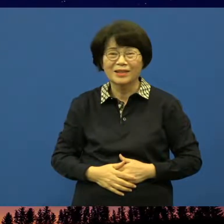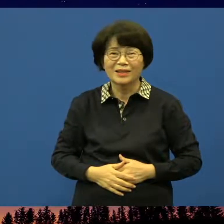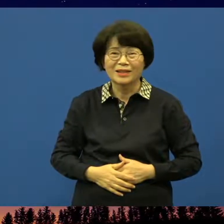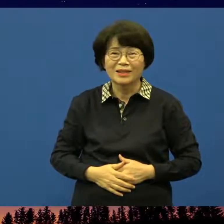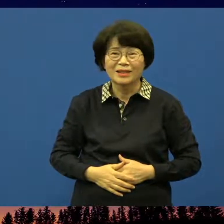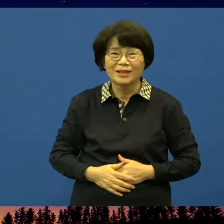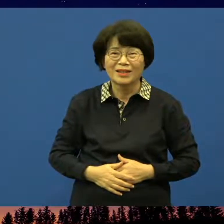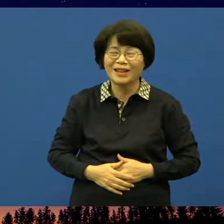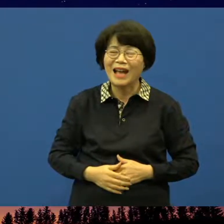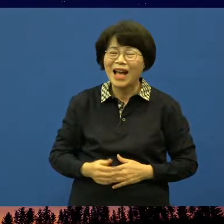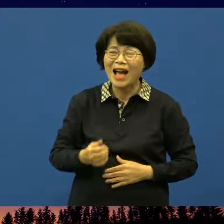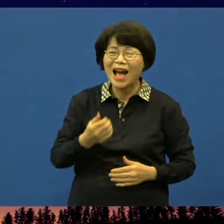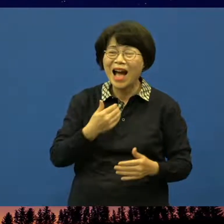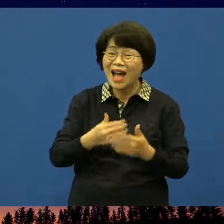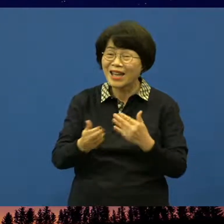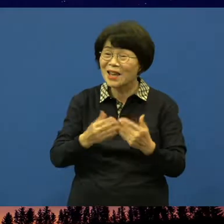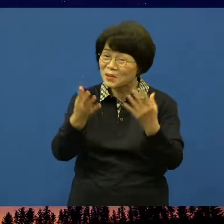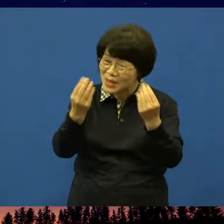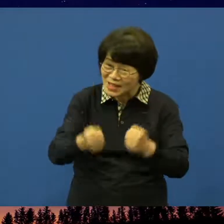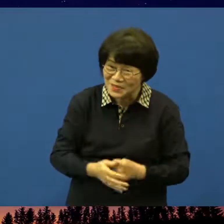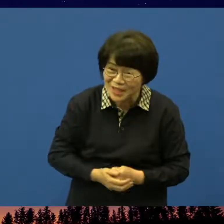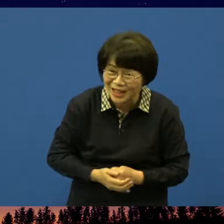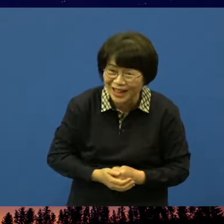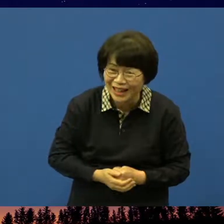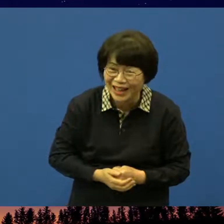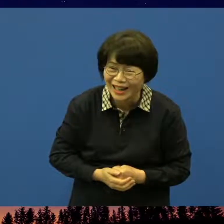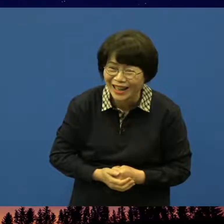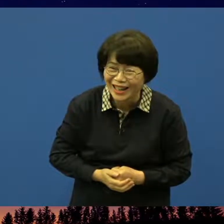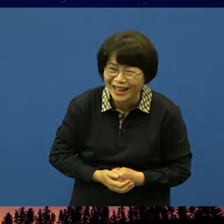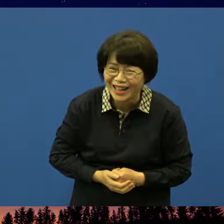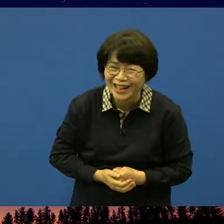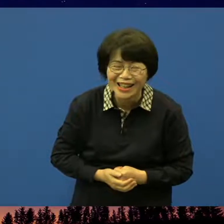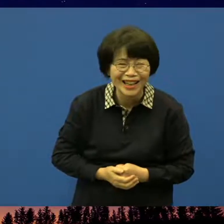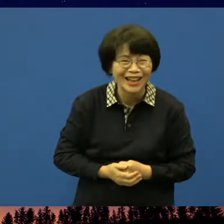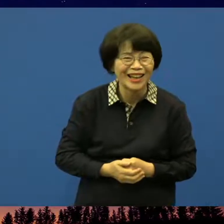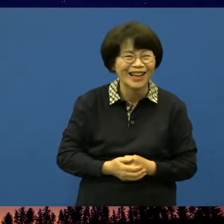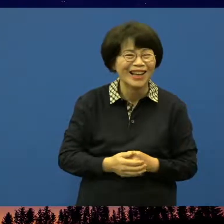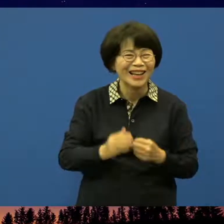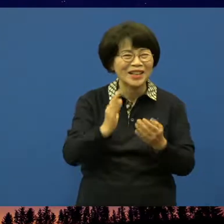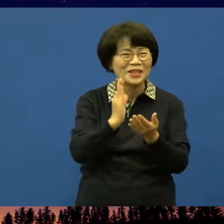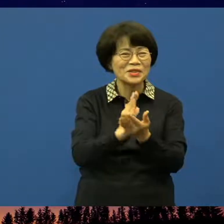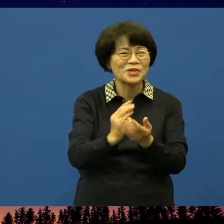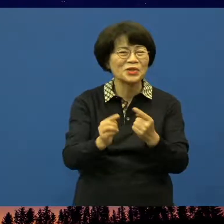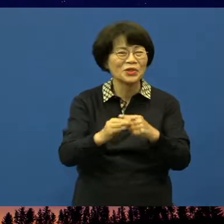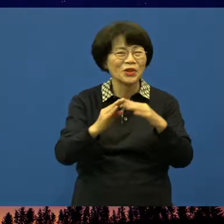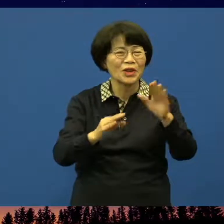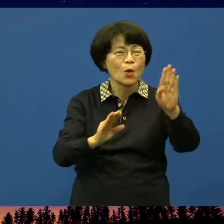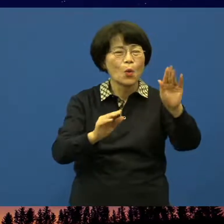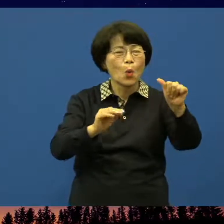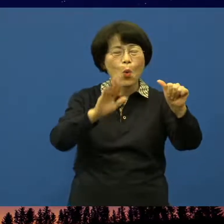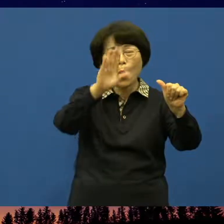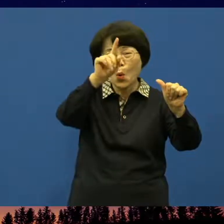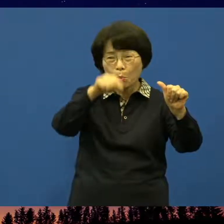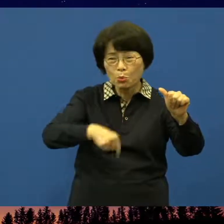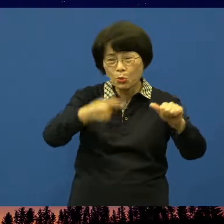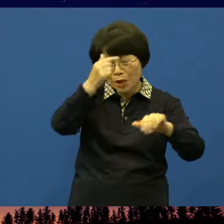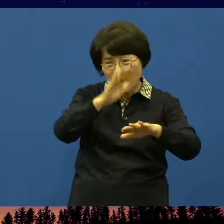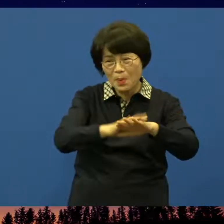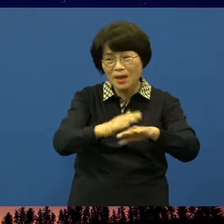많이 웃는 거 보니까 경험이 있는 것 같아요. 우리 교회는 좋은 교회요. 5번. 그래가지고